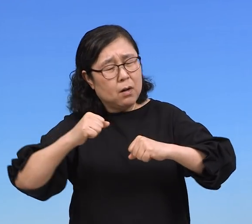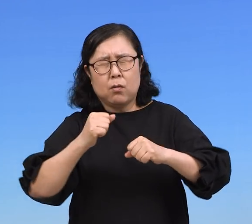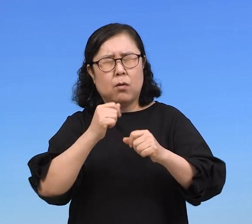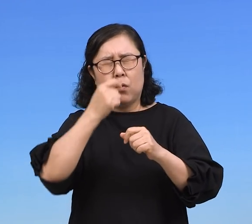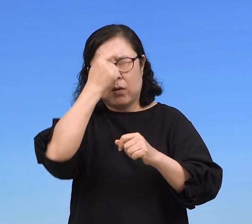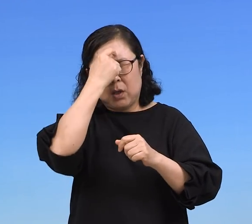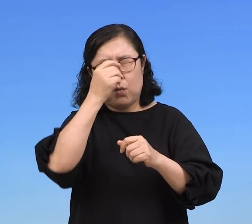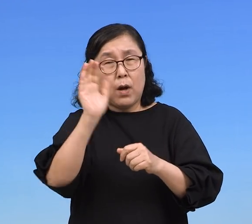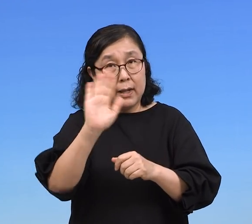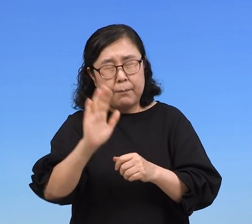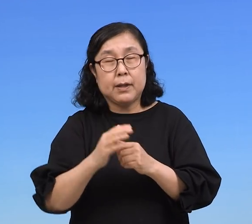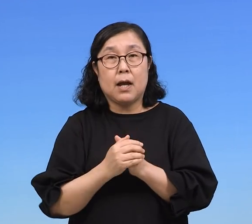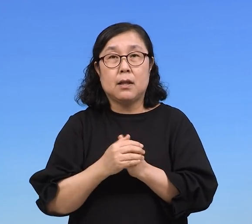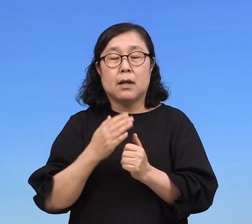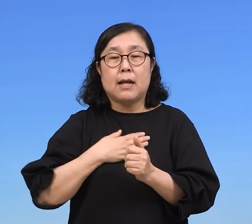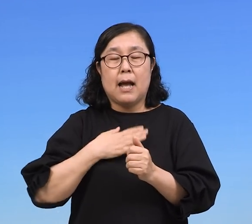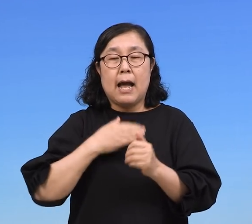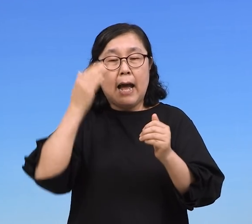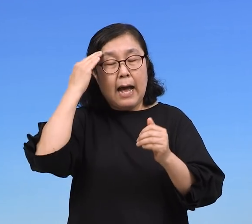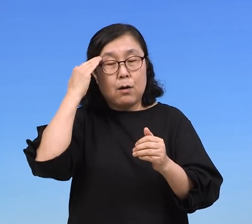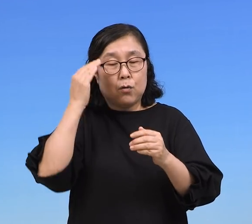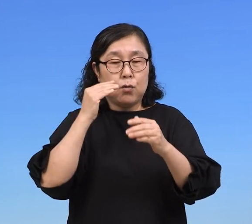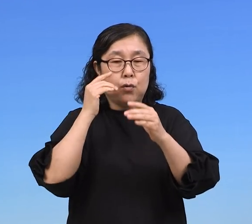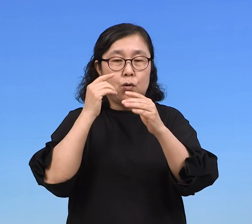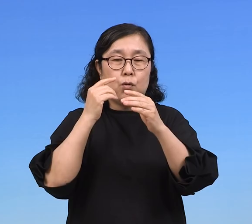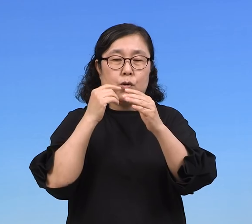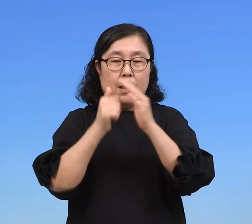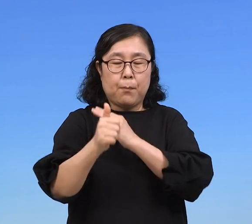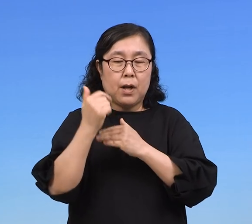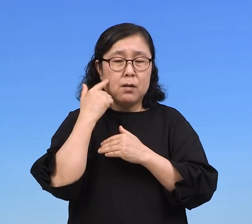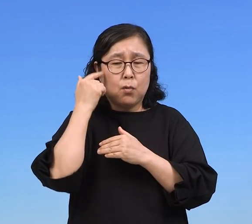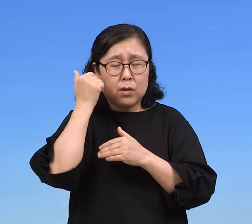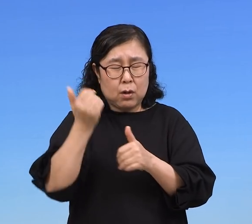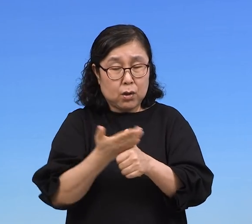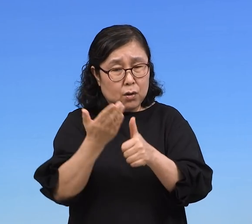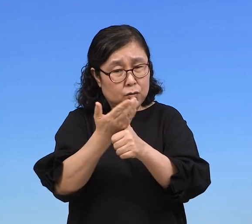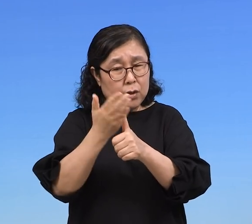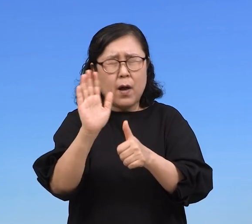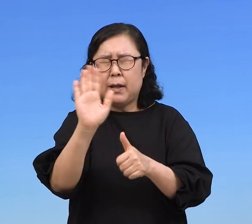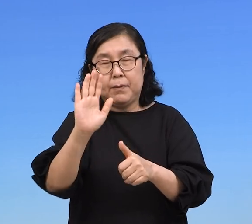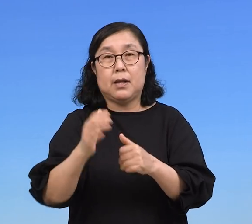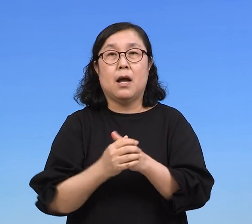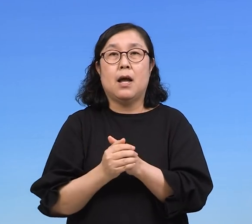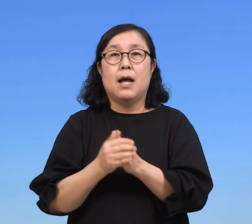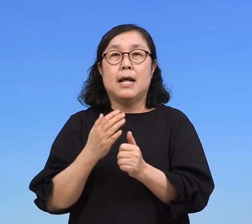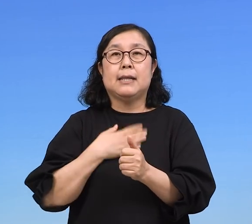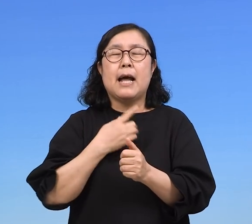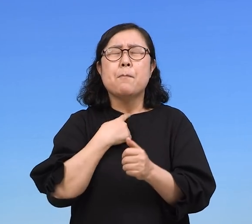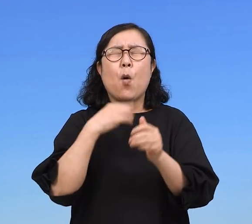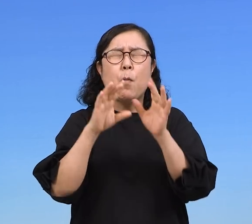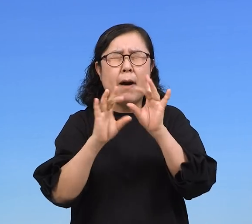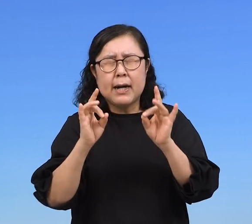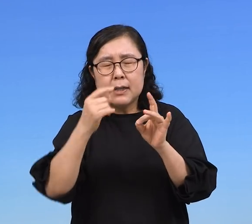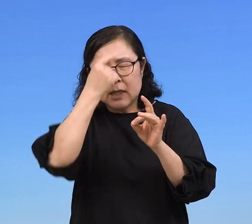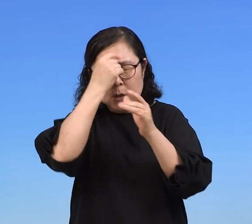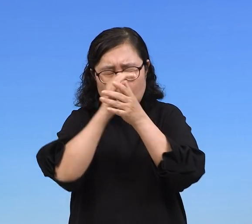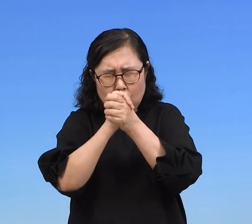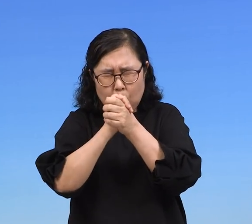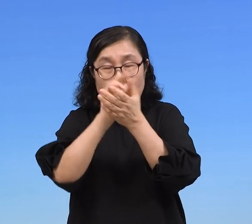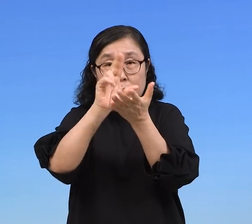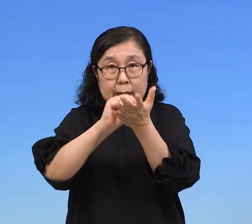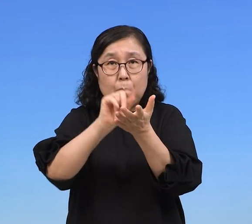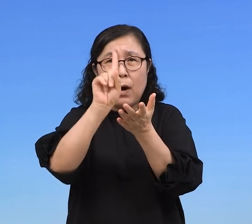뭐 한국을 대표하는 목사로 저를 좀 키워달라고 그런 기도했겠습니까? 새벽마다 제가 목마른 기도 제목 딱